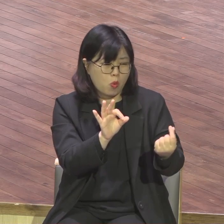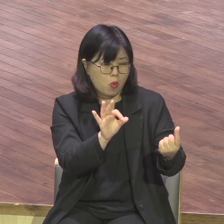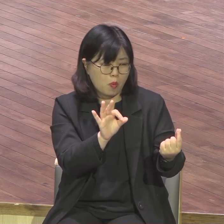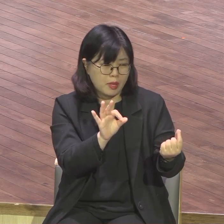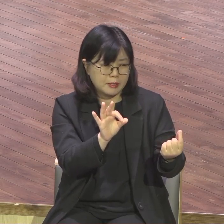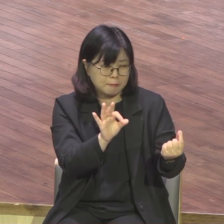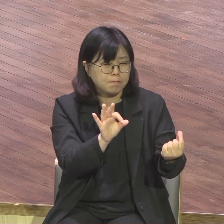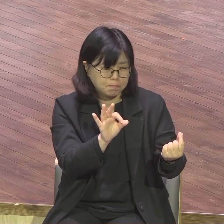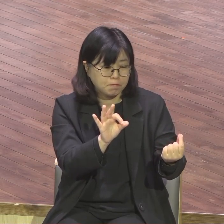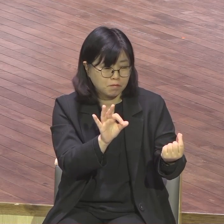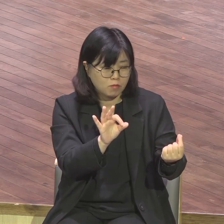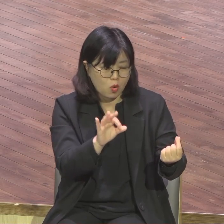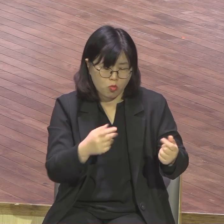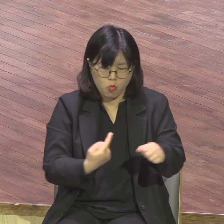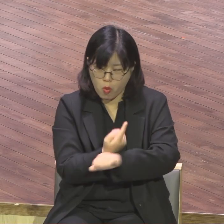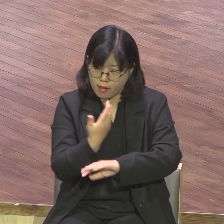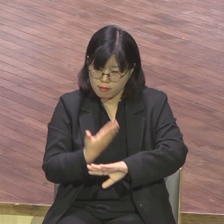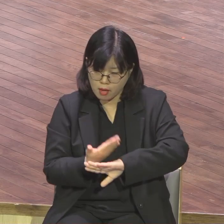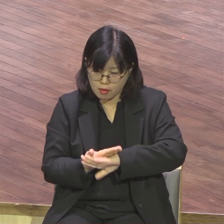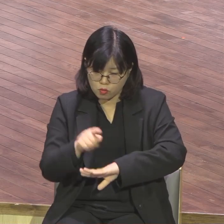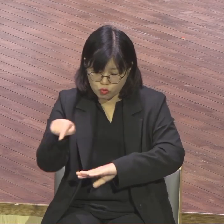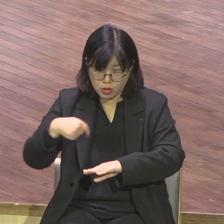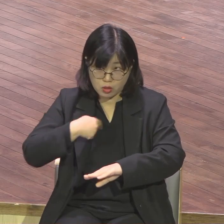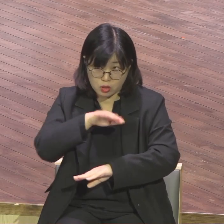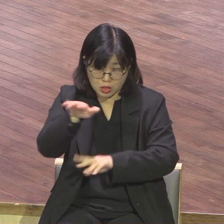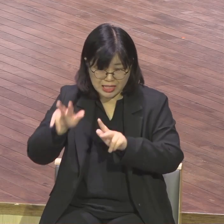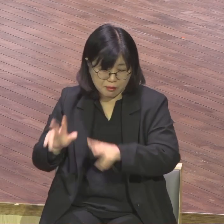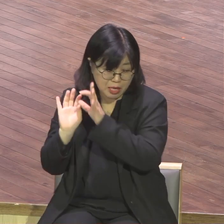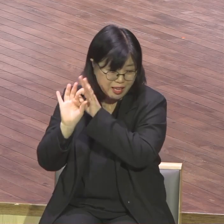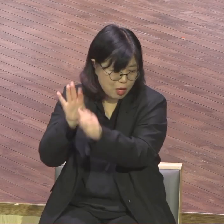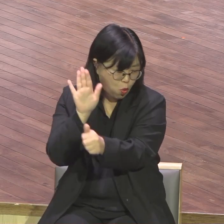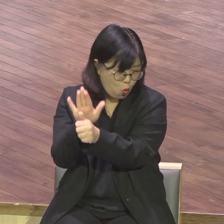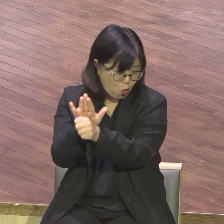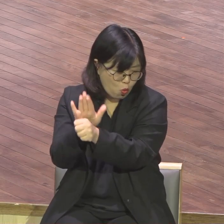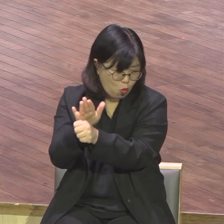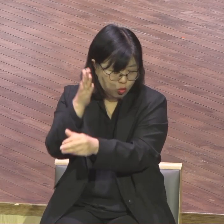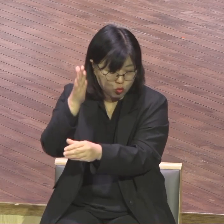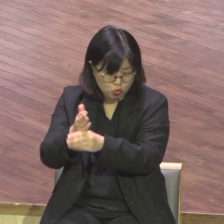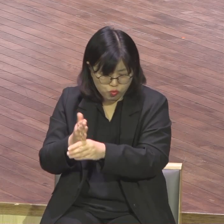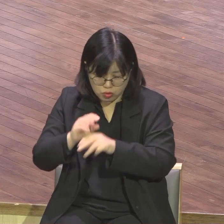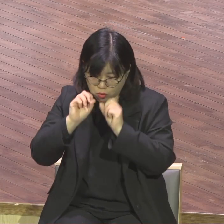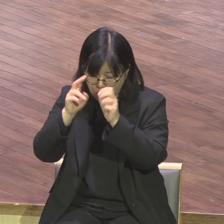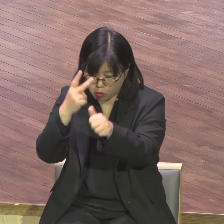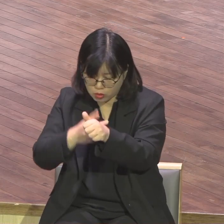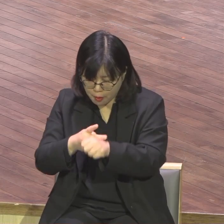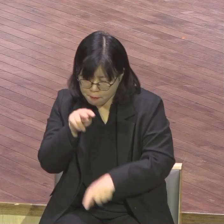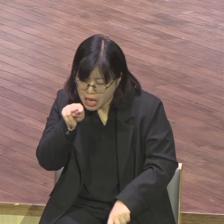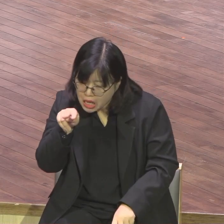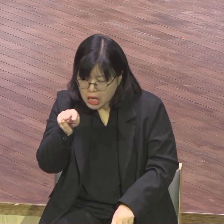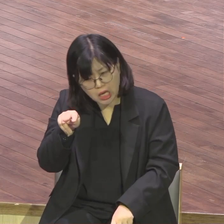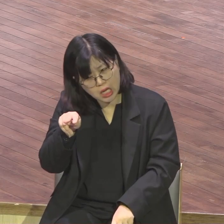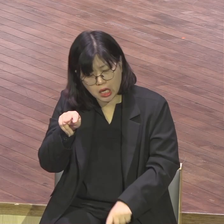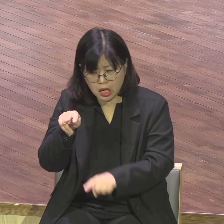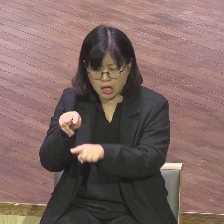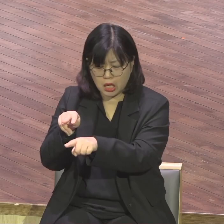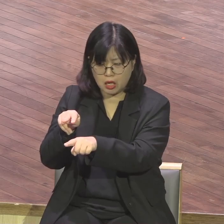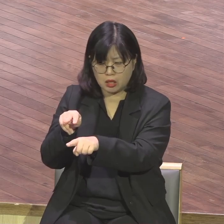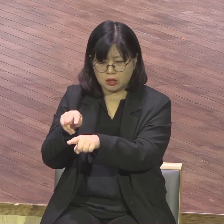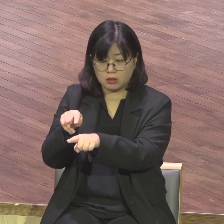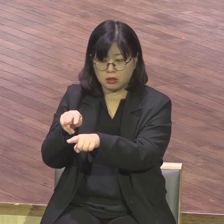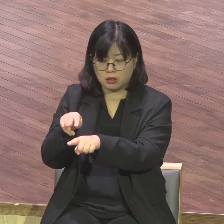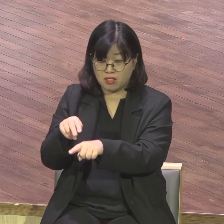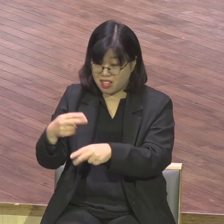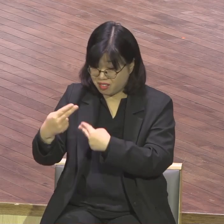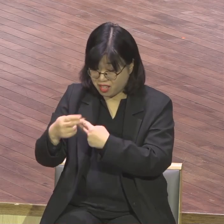거 알면서도 권면하면서 기초 5까지부터 세밀하게 선교 현장에 기초가 깔려야 된다고